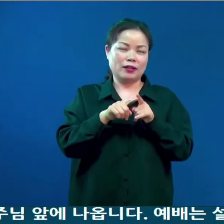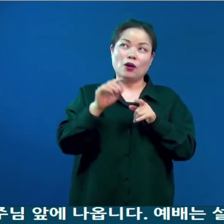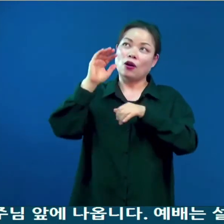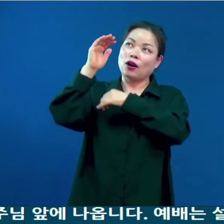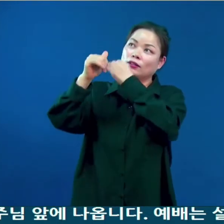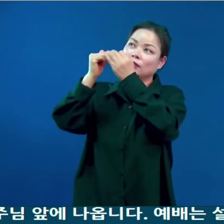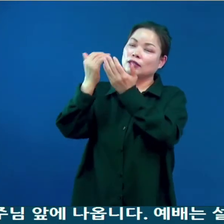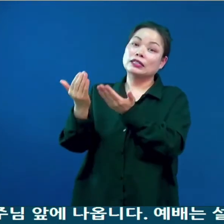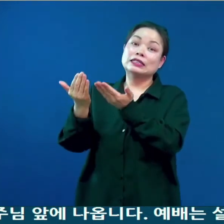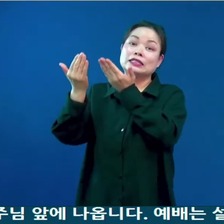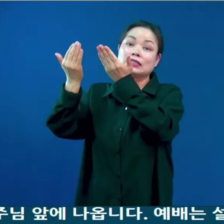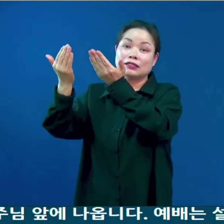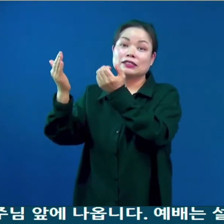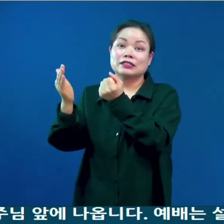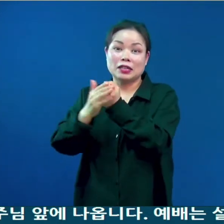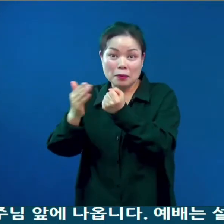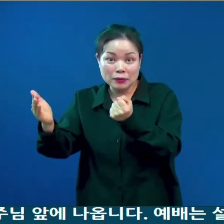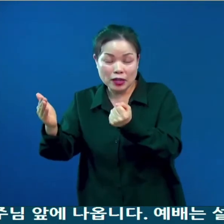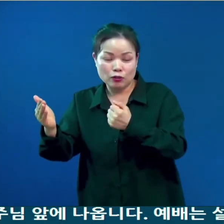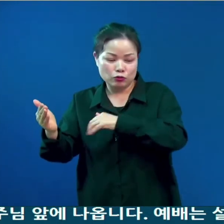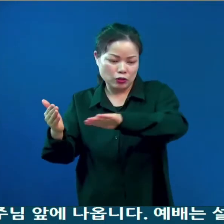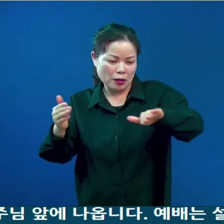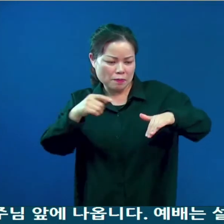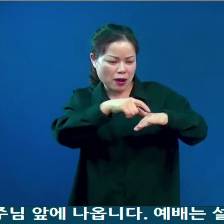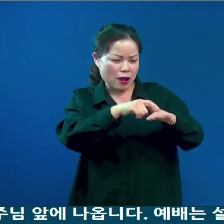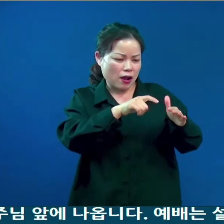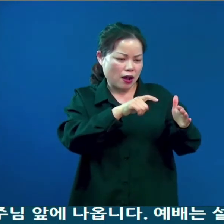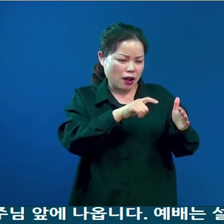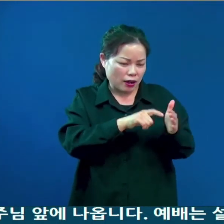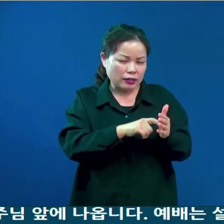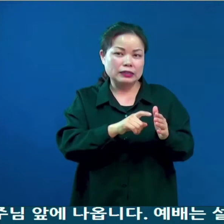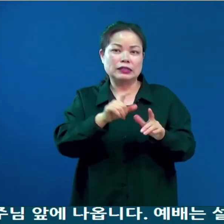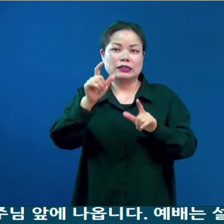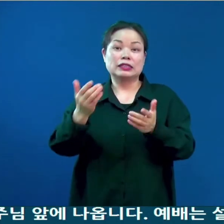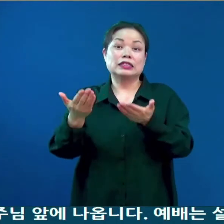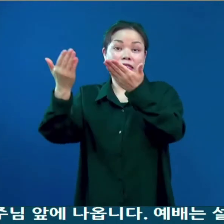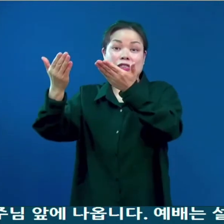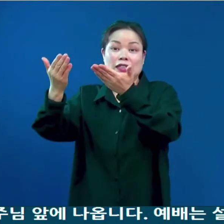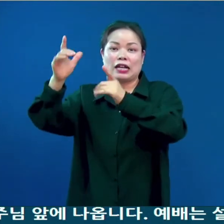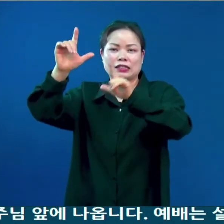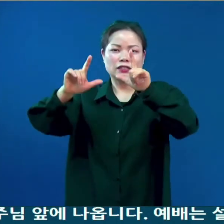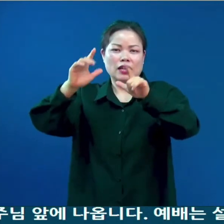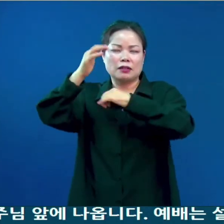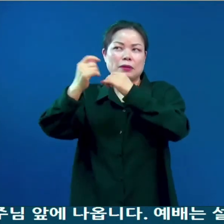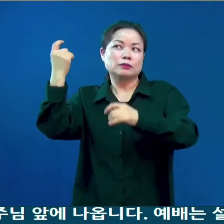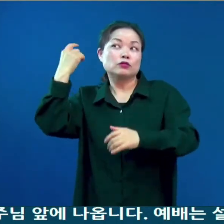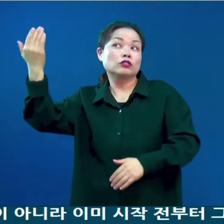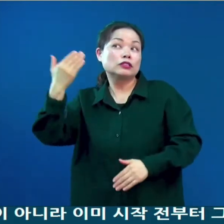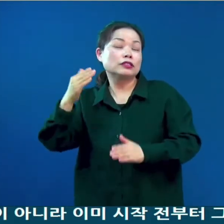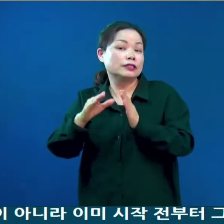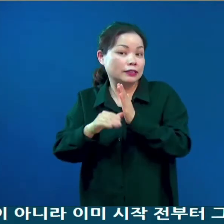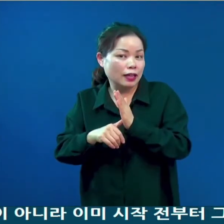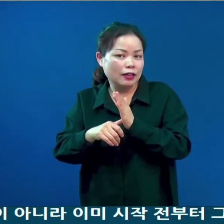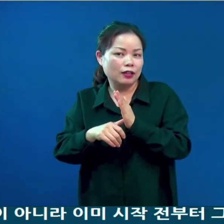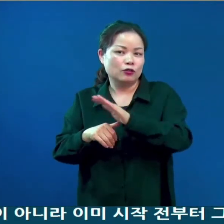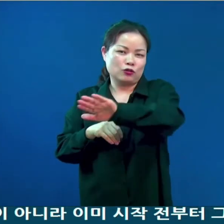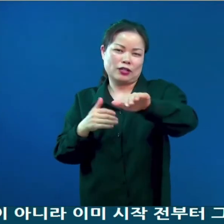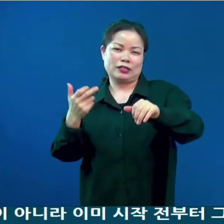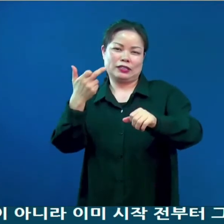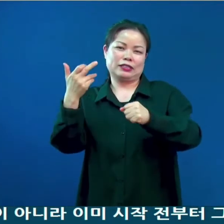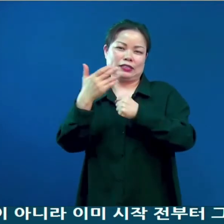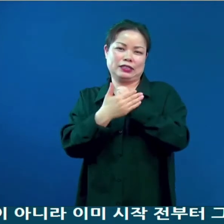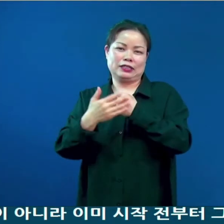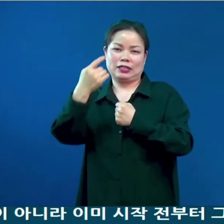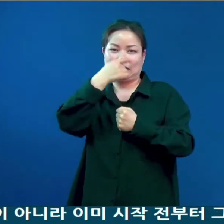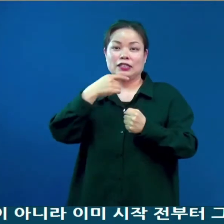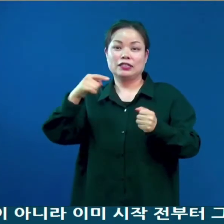온전히 올려드리기 때문에 그렇게 우리의 마음이 고양된 상태에서 하나님의 말씀이 떨어질 때 우리에게 큰 은혜가 있는